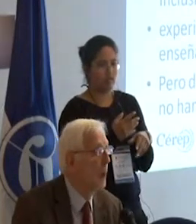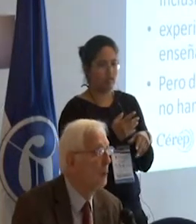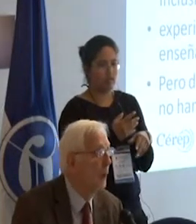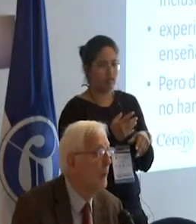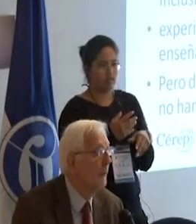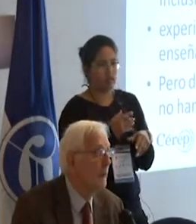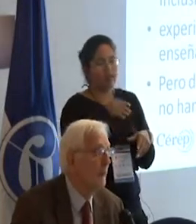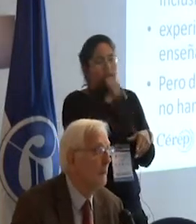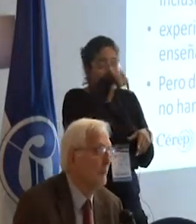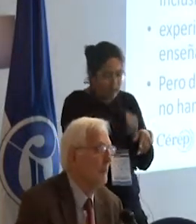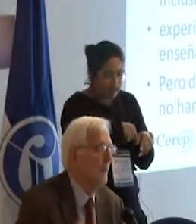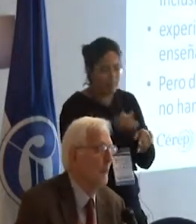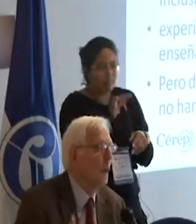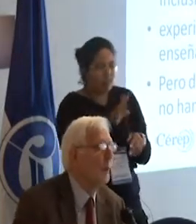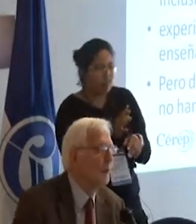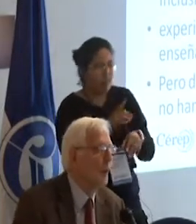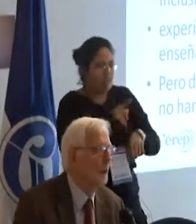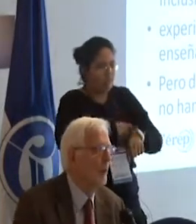tienen dificultades.